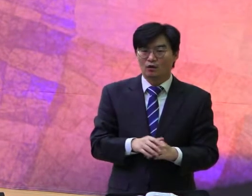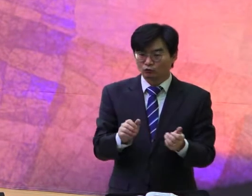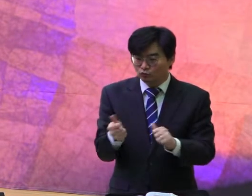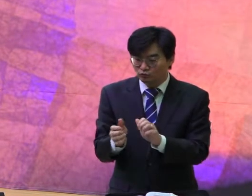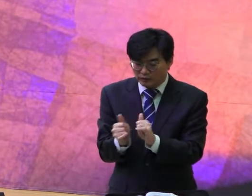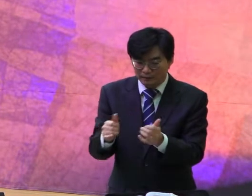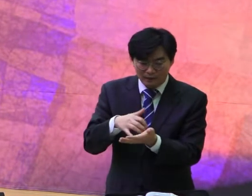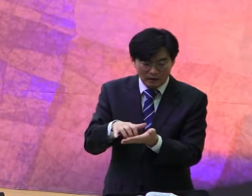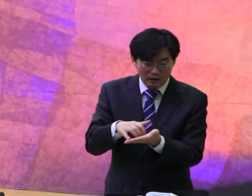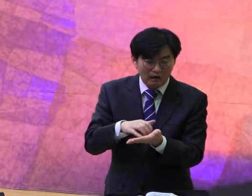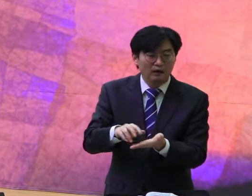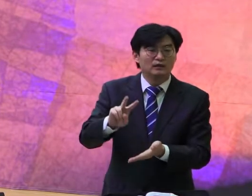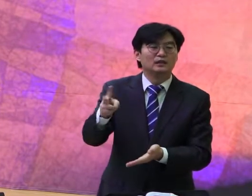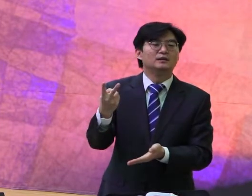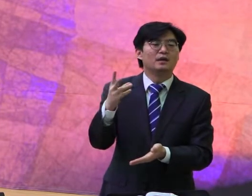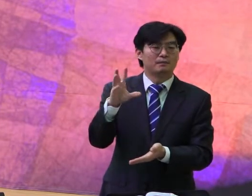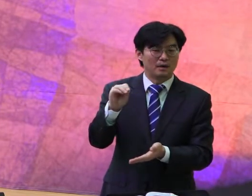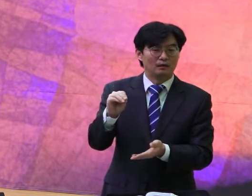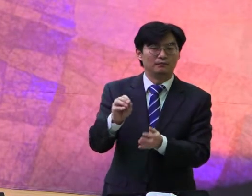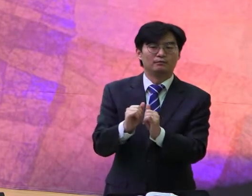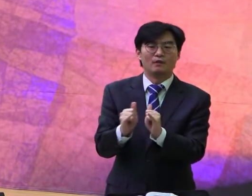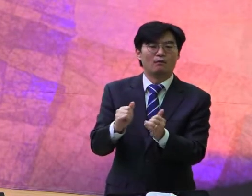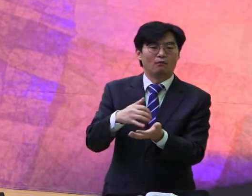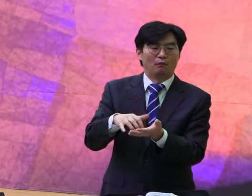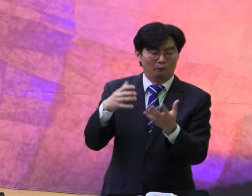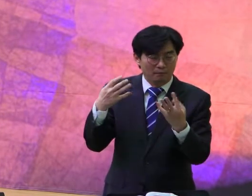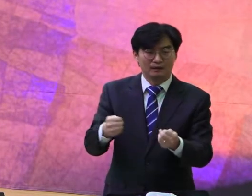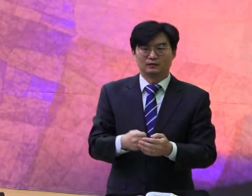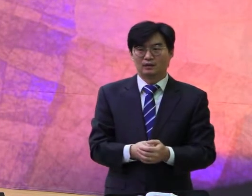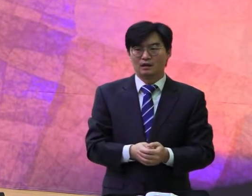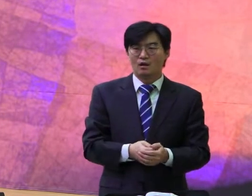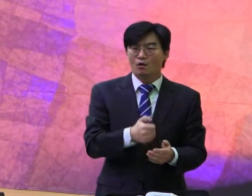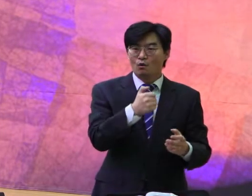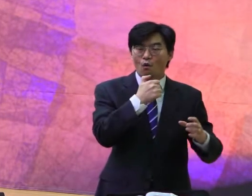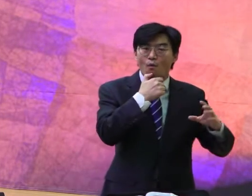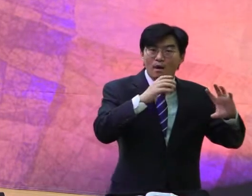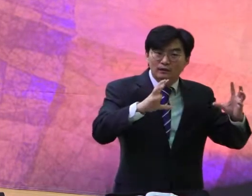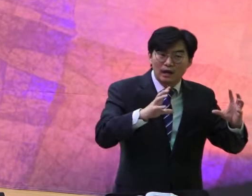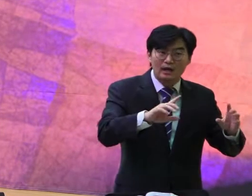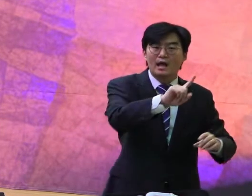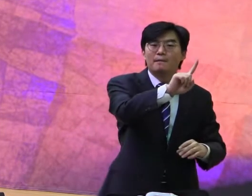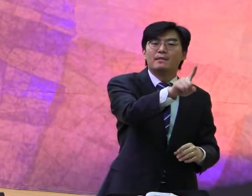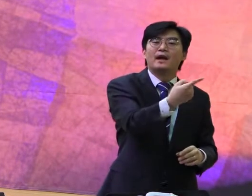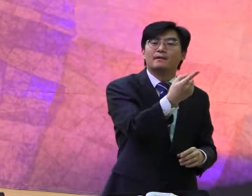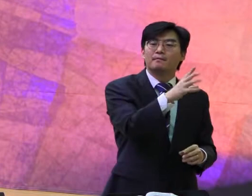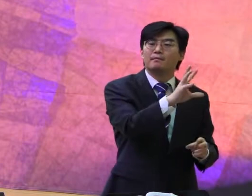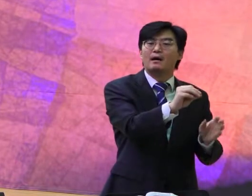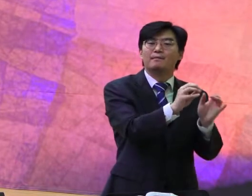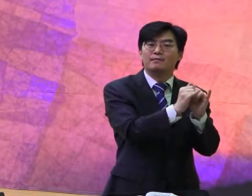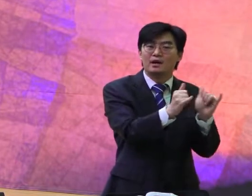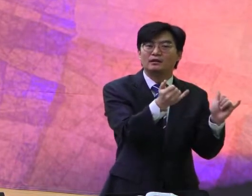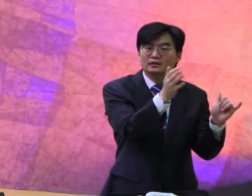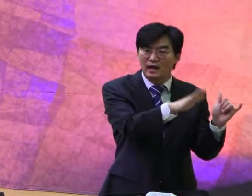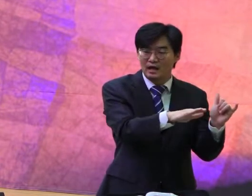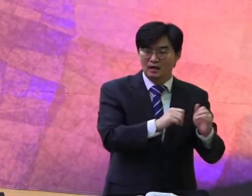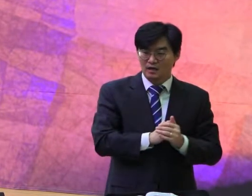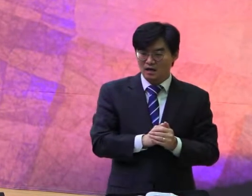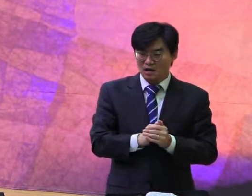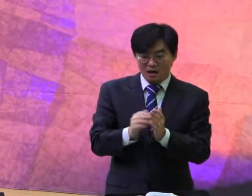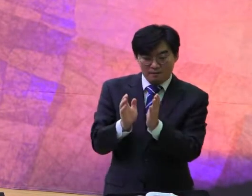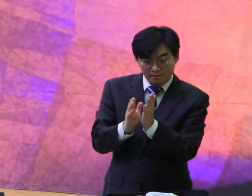당시에 로마의 인구가 약 100만 명 정도였다고 합니다. 그 2배 이상 되는 그런 시신이